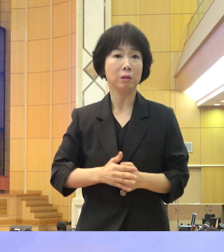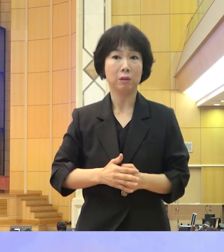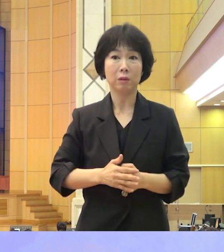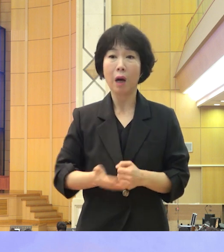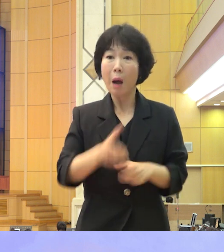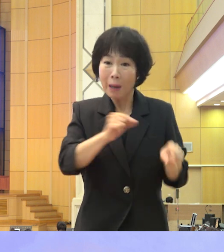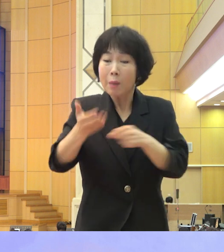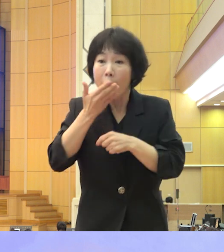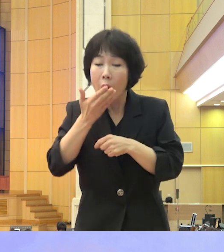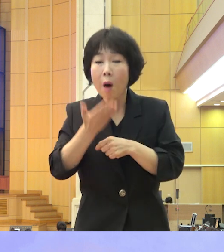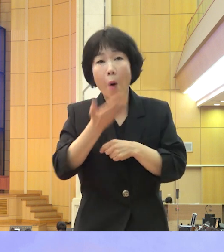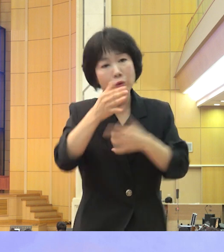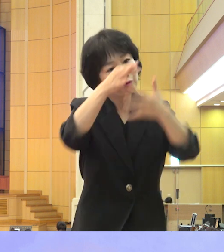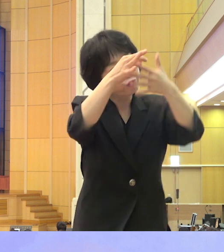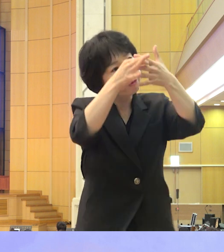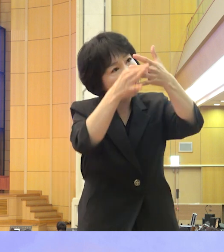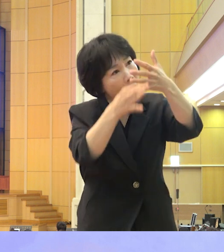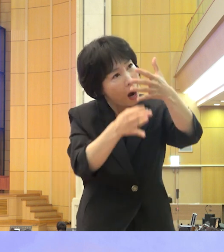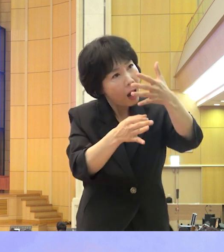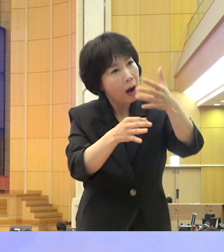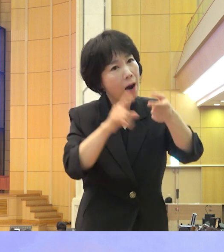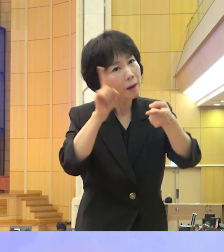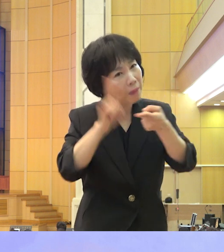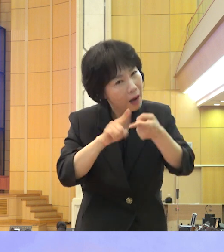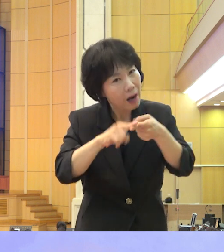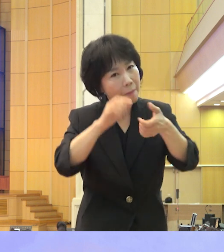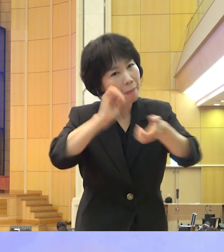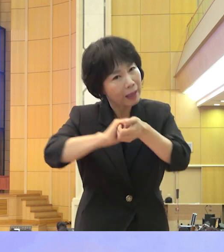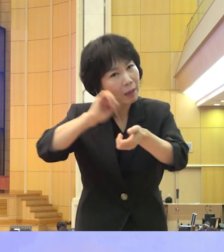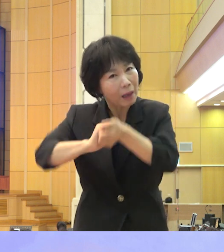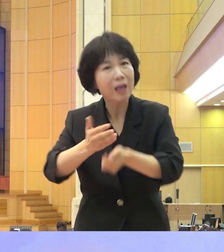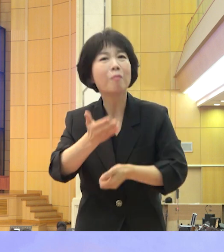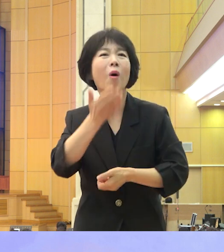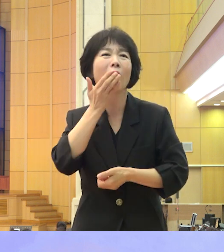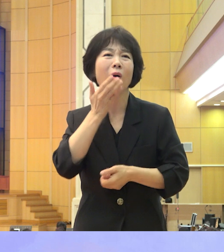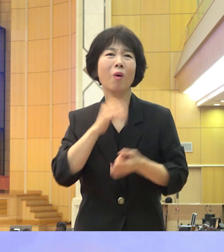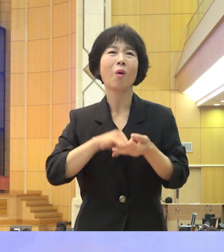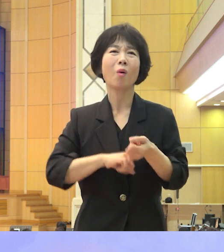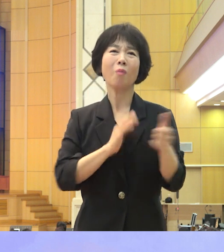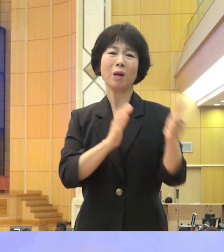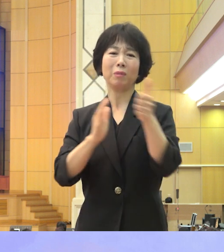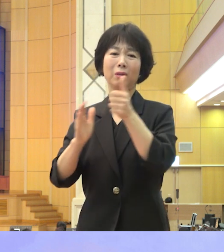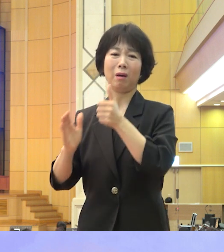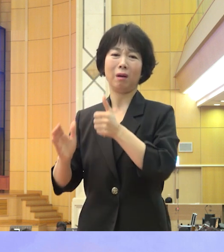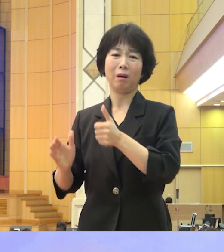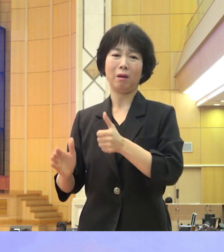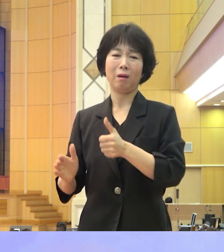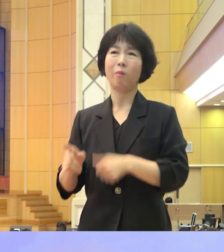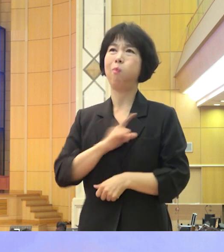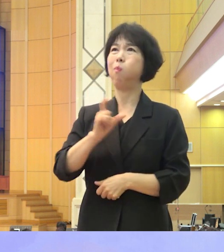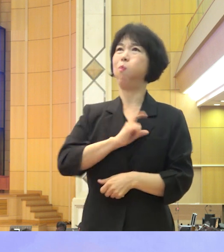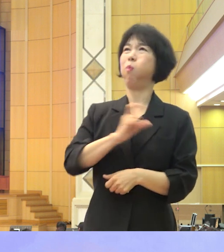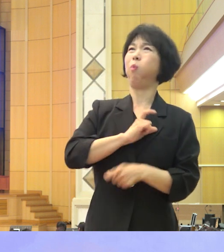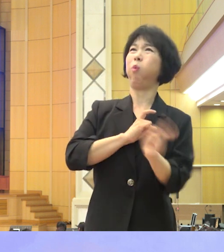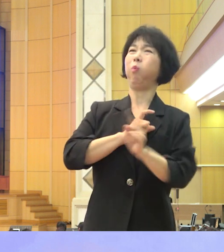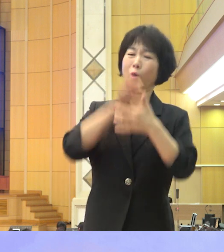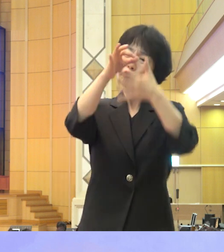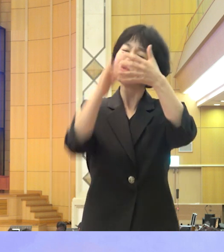먹는 순서 등등도 마찬가지란 말이에요. 그냥 그 정도만 하세요. 아이고, 목사님 의문만